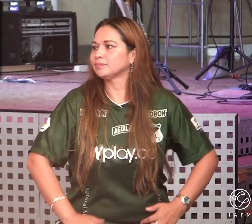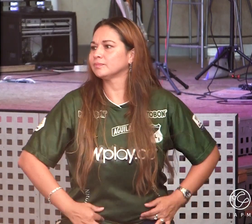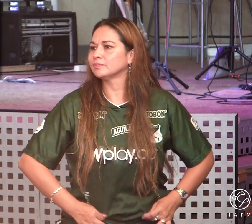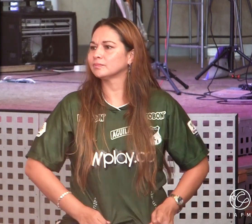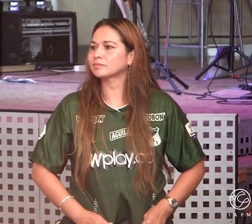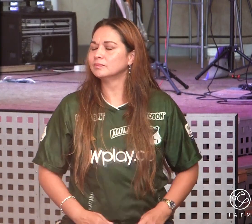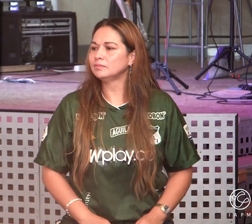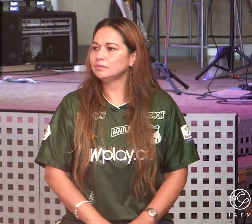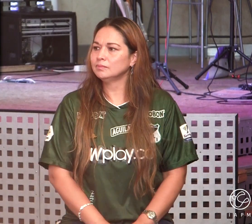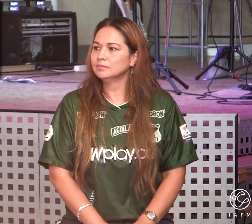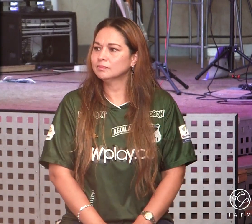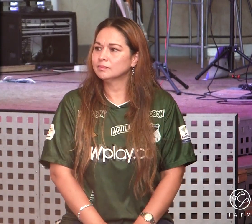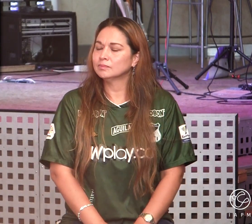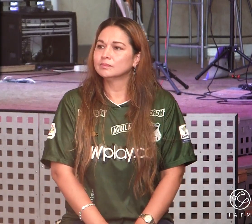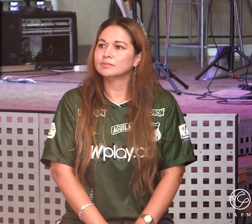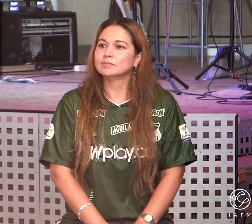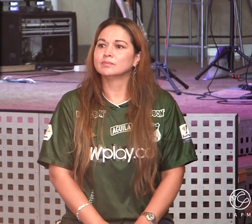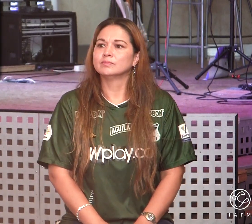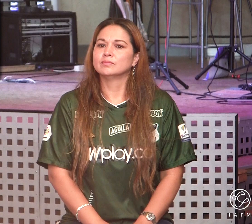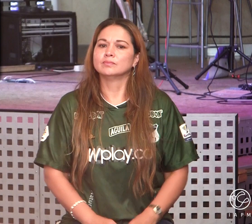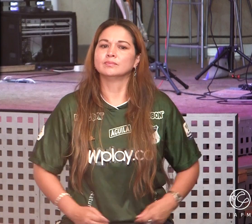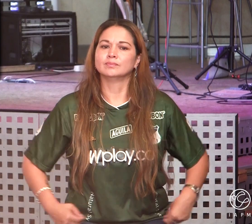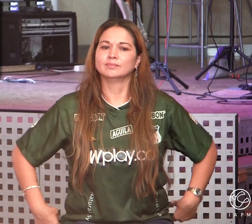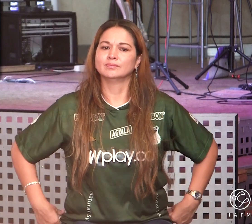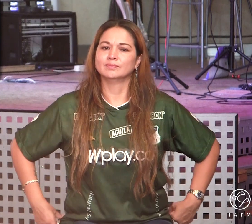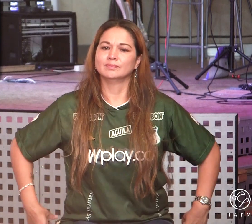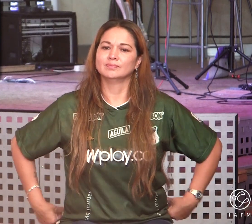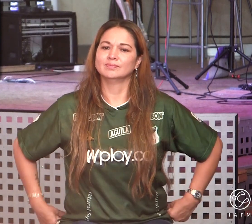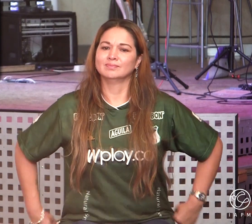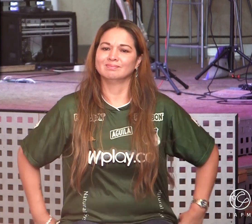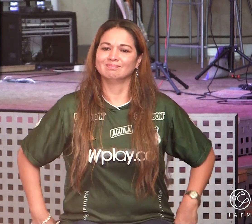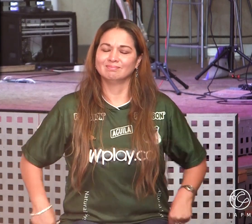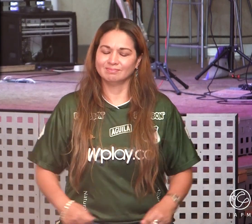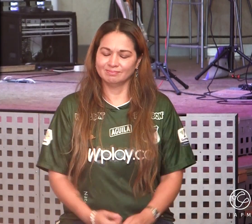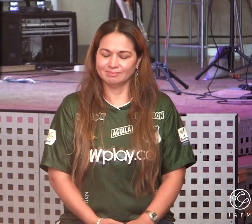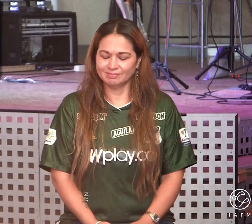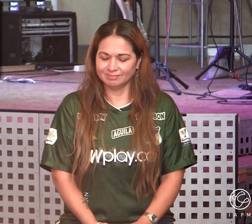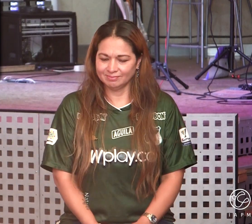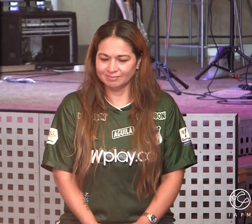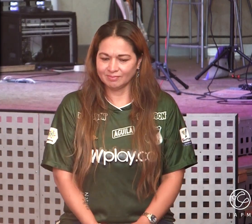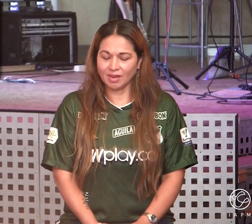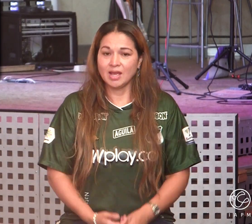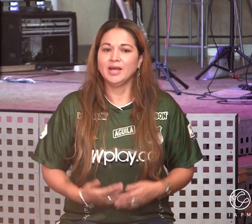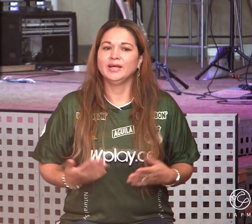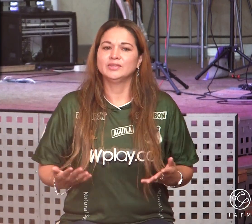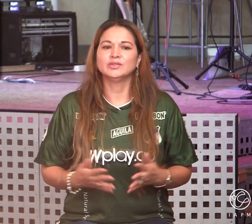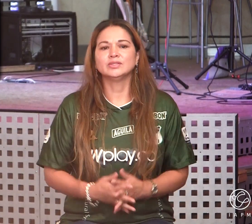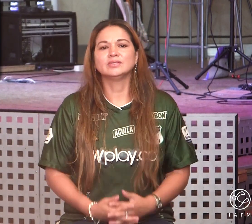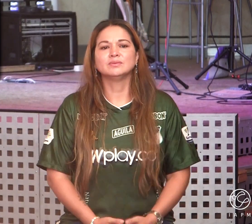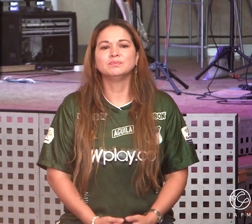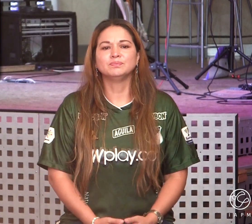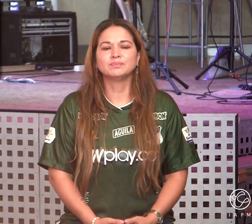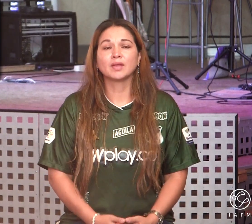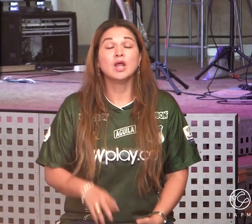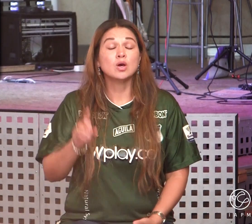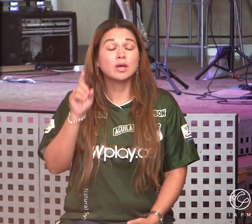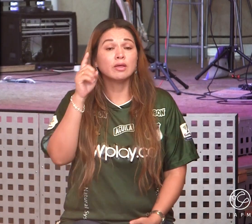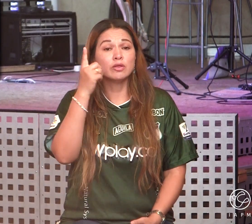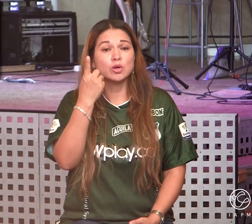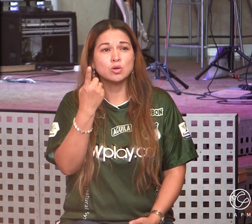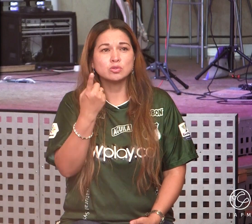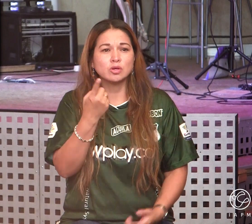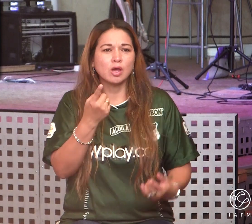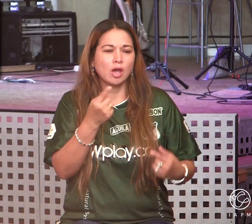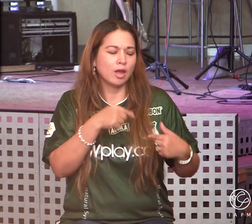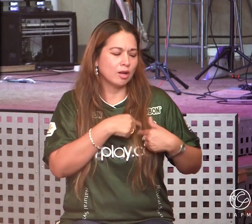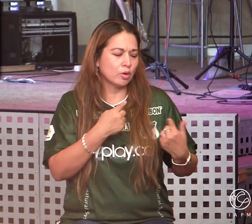Dios. Bueno, aquí entonces aparece el huerto, el Edén. Y cuando empecé a pensar en esto, lo que Dios trajo a mi corazón fue: